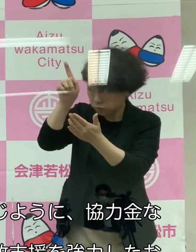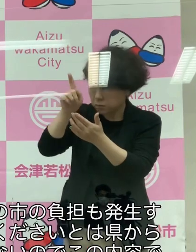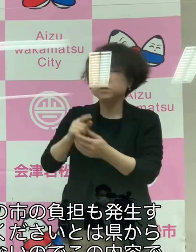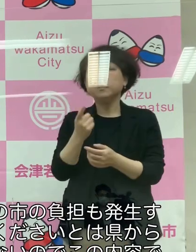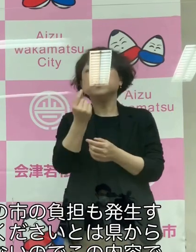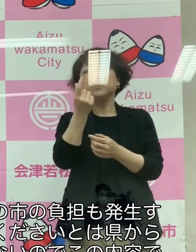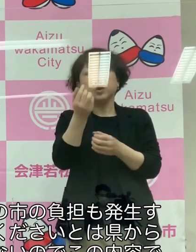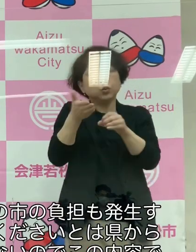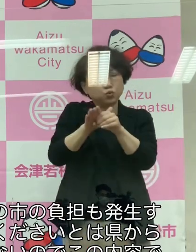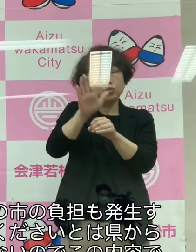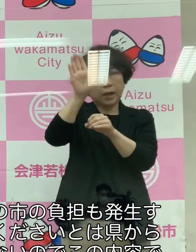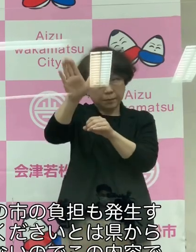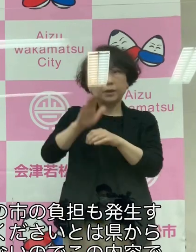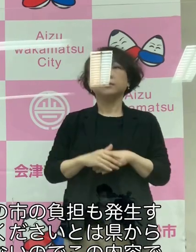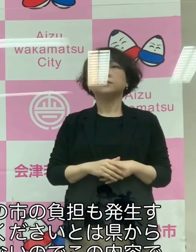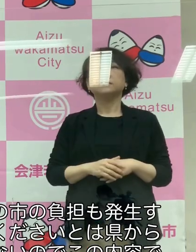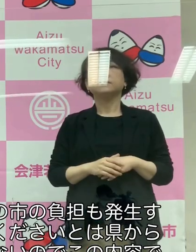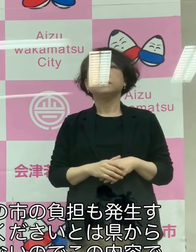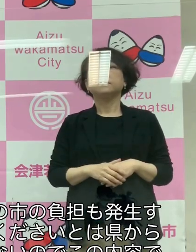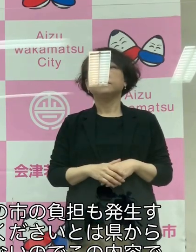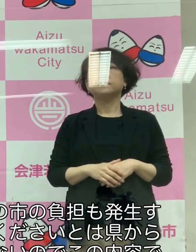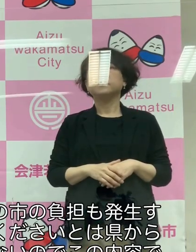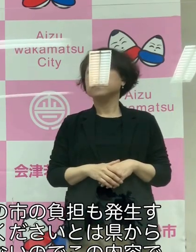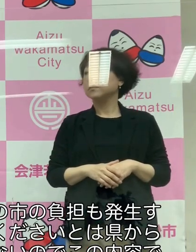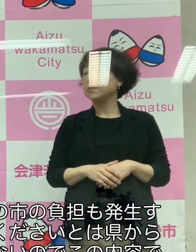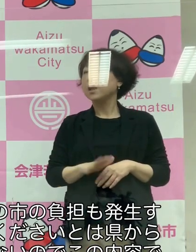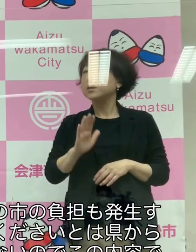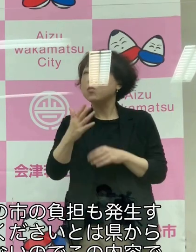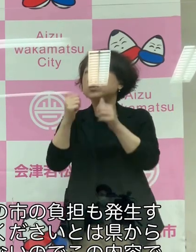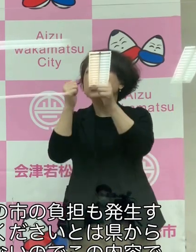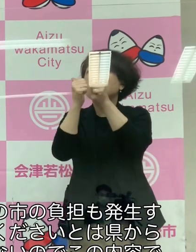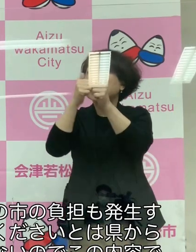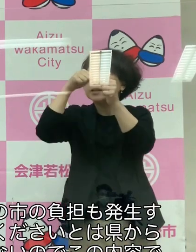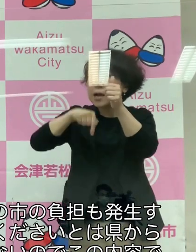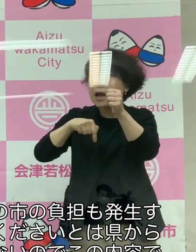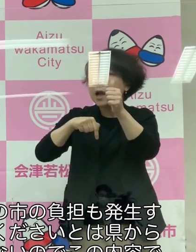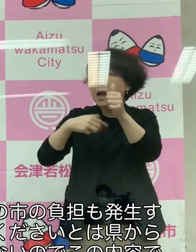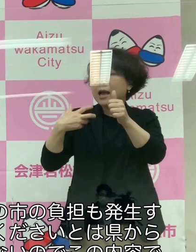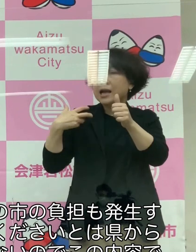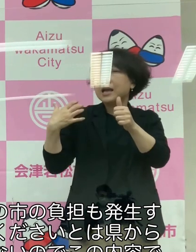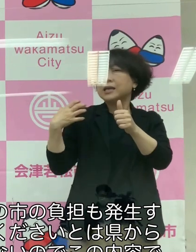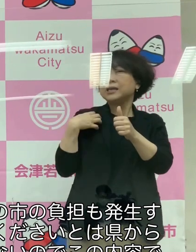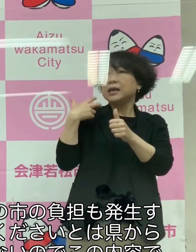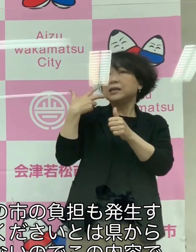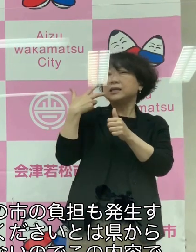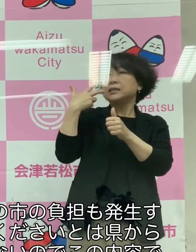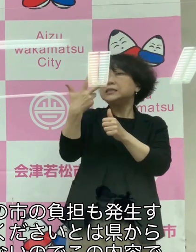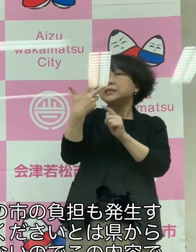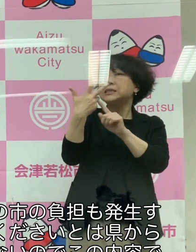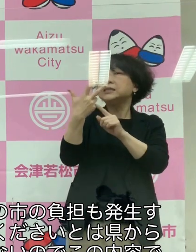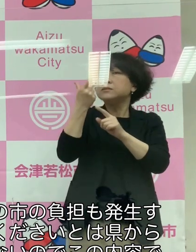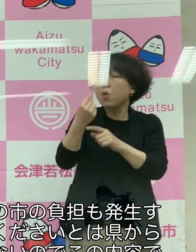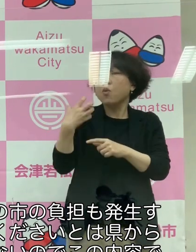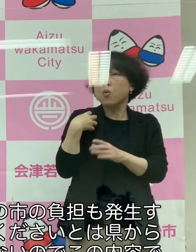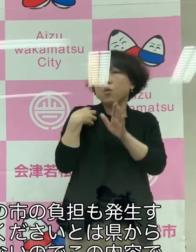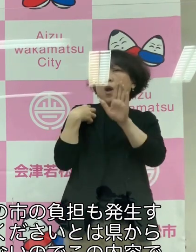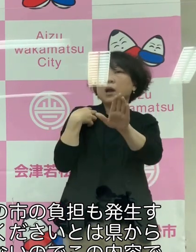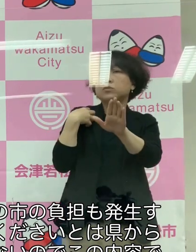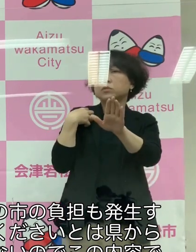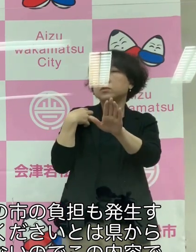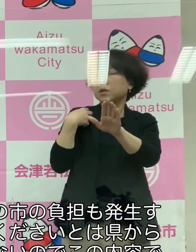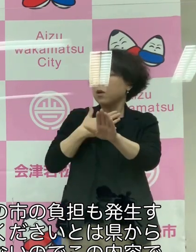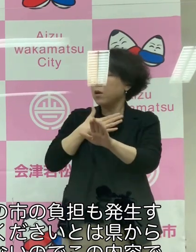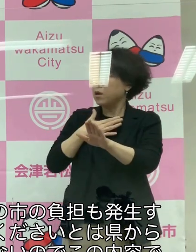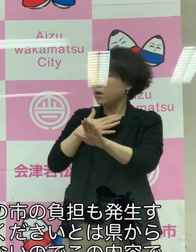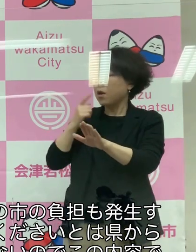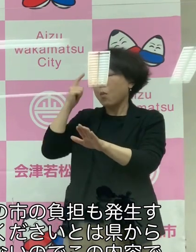まれているということです。ただ若干協議の中で市の負担も発生するということも想定してくださいとは言われ